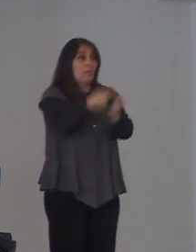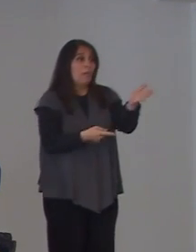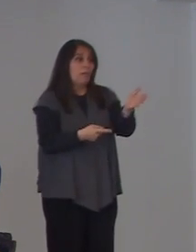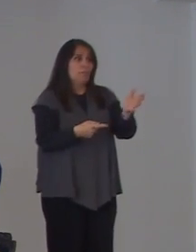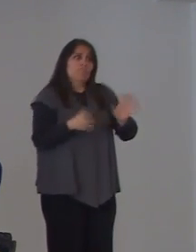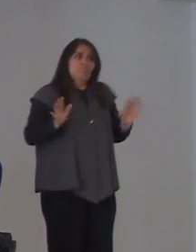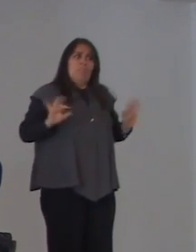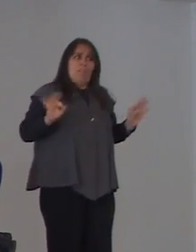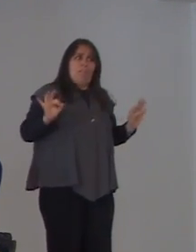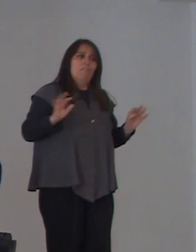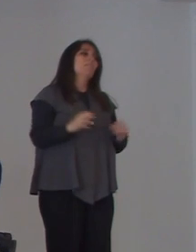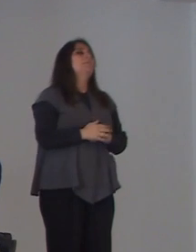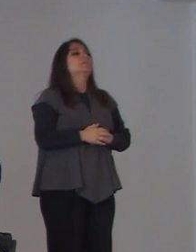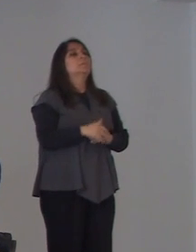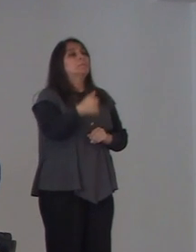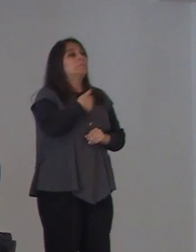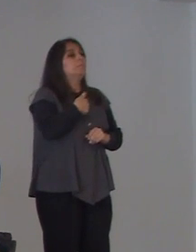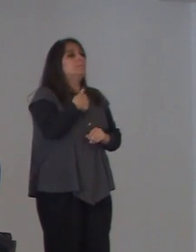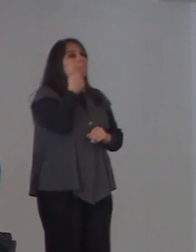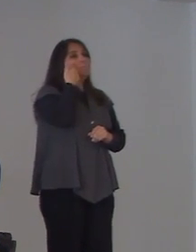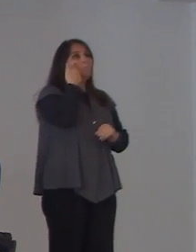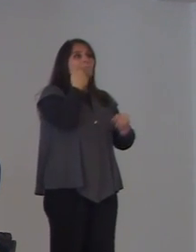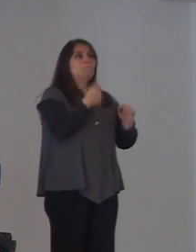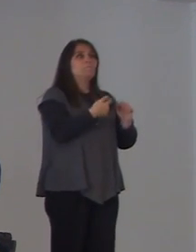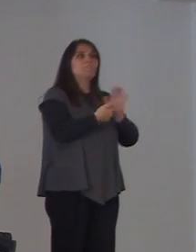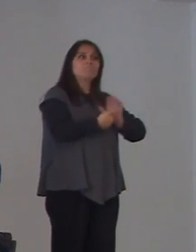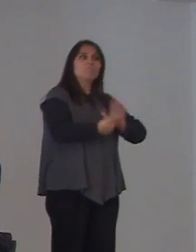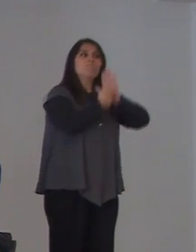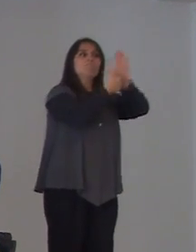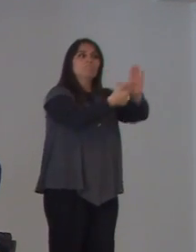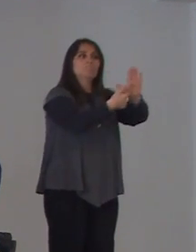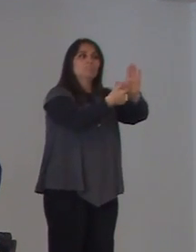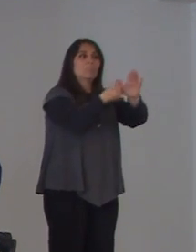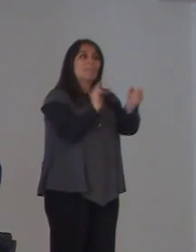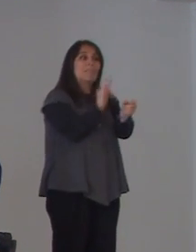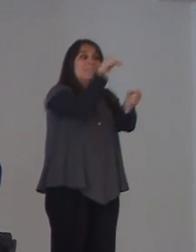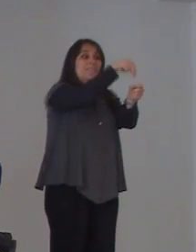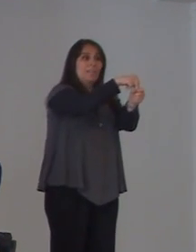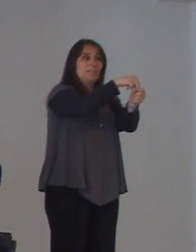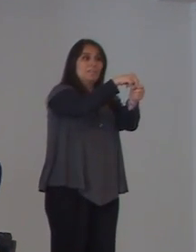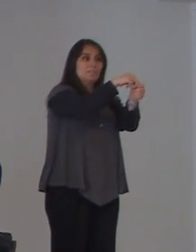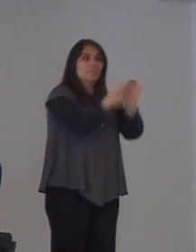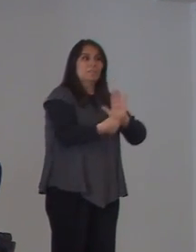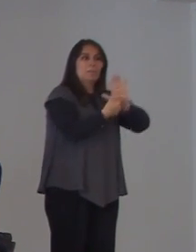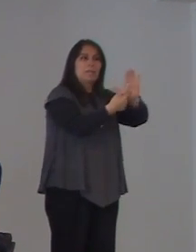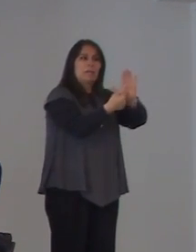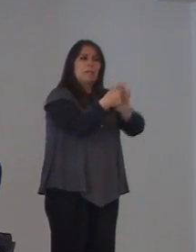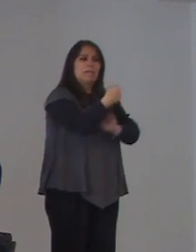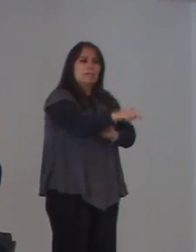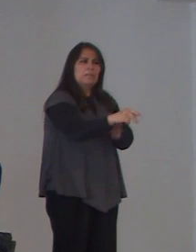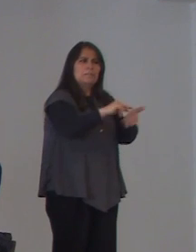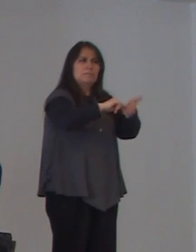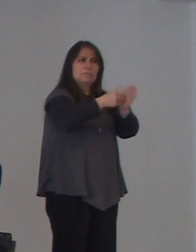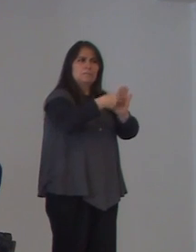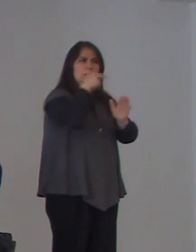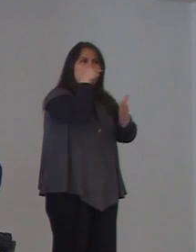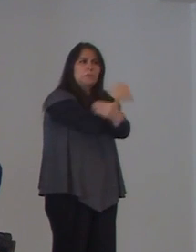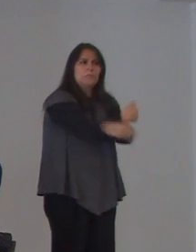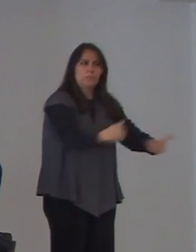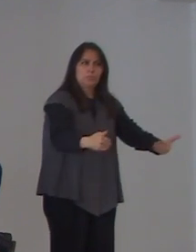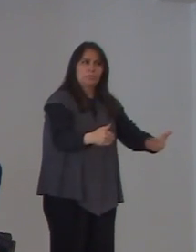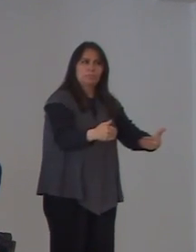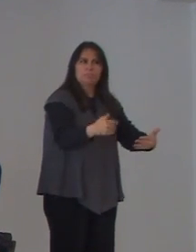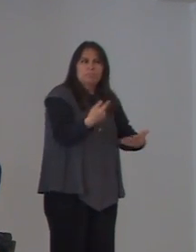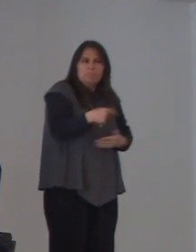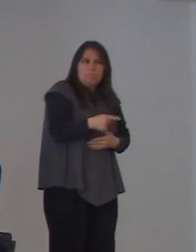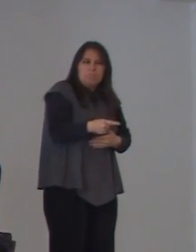a mí hablar de lo que representaría en el mundo indígena la niñez, o cuál sería el papel de la educación indígena, si